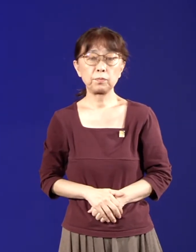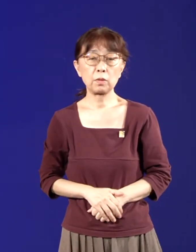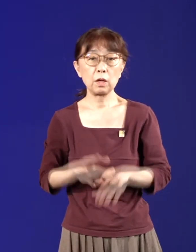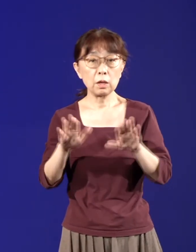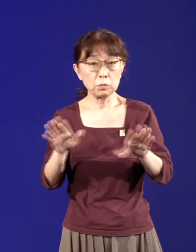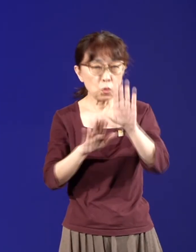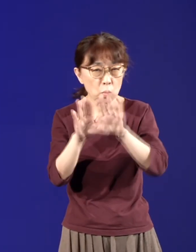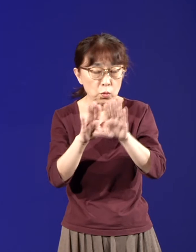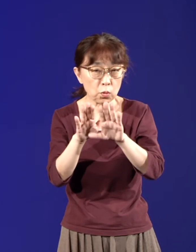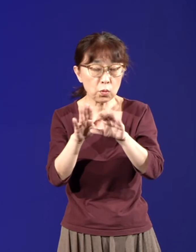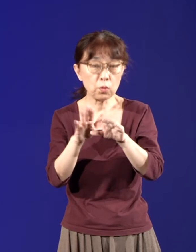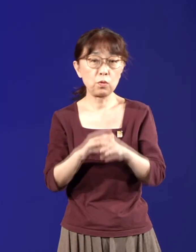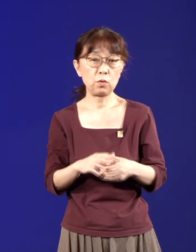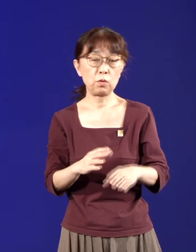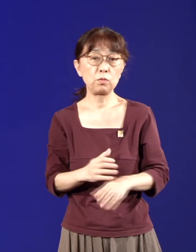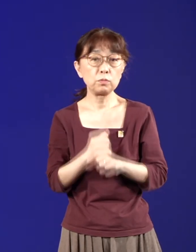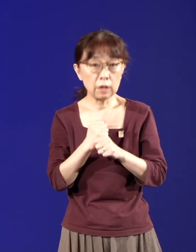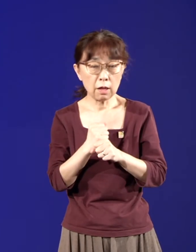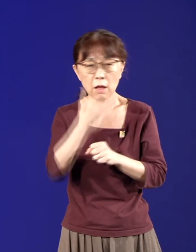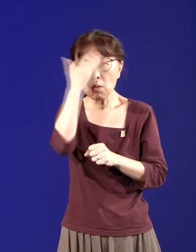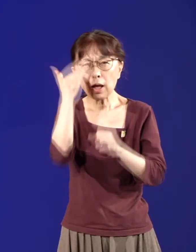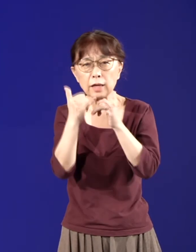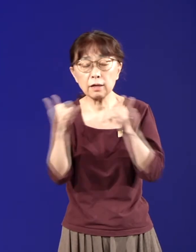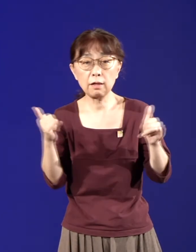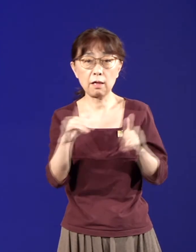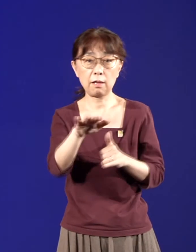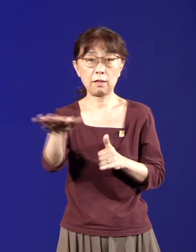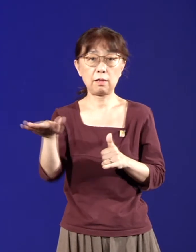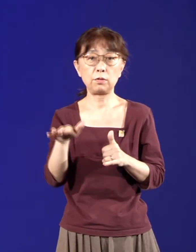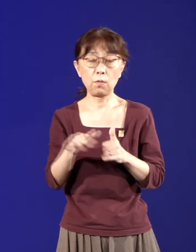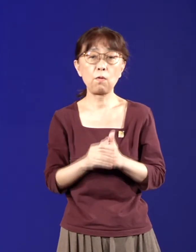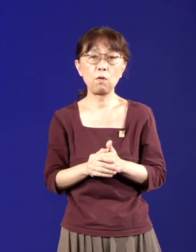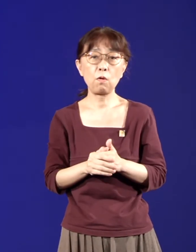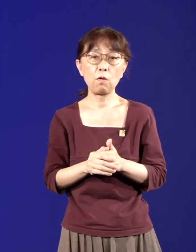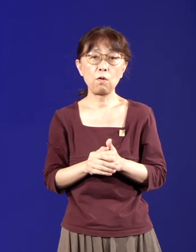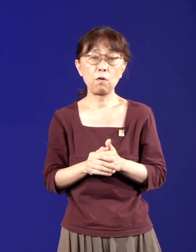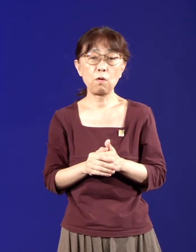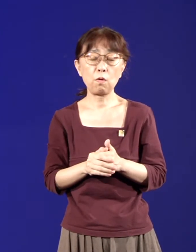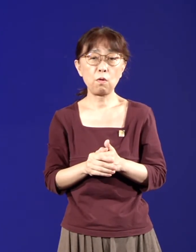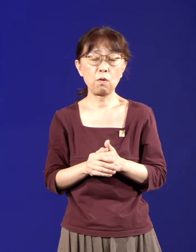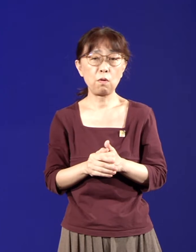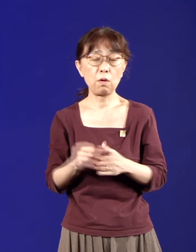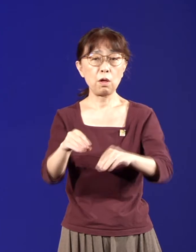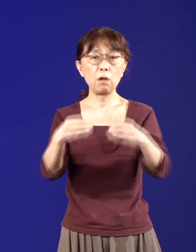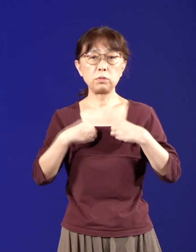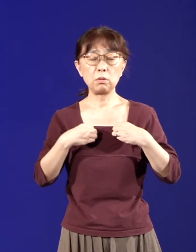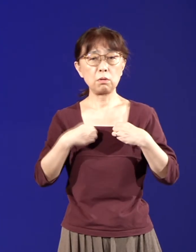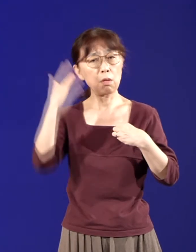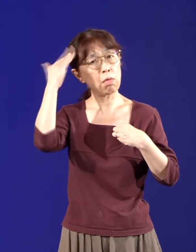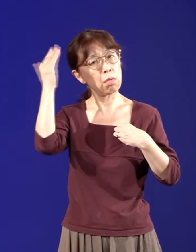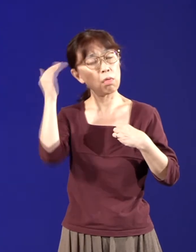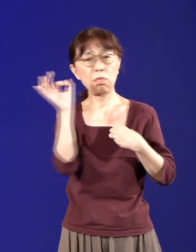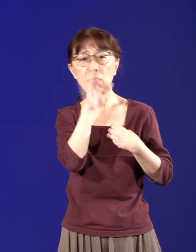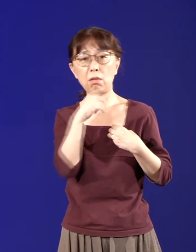ために、今、若い方のですね、無症状、または軽症の方、